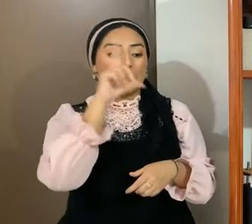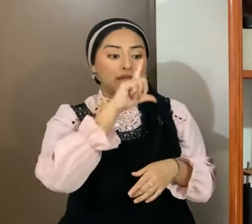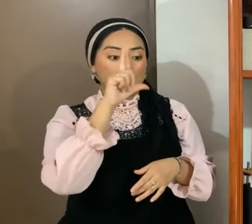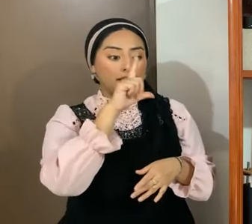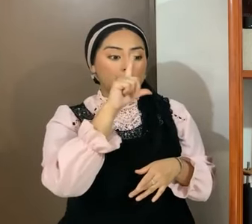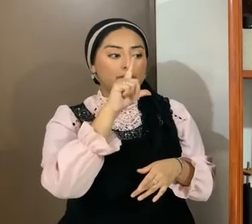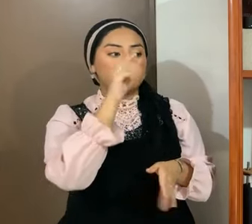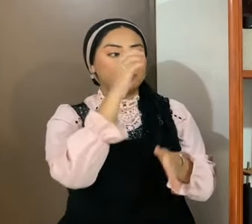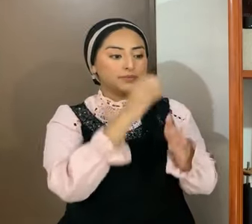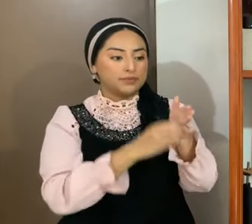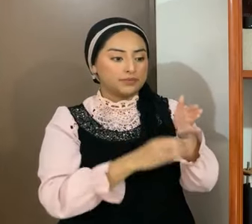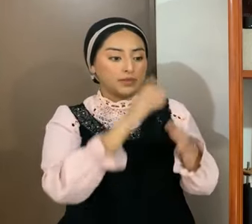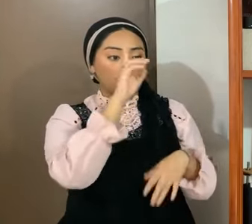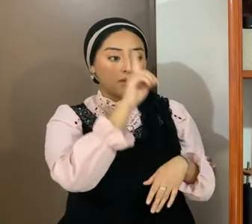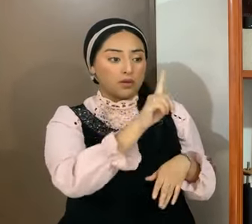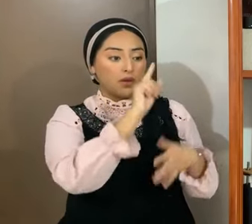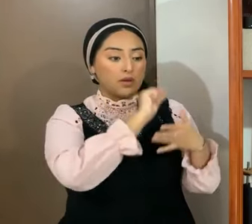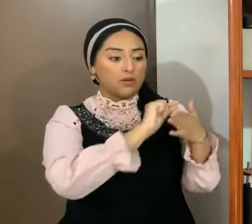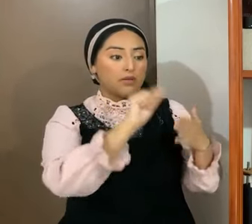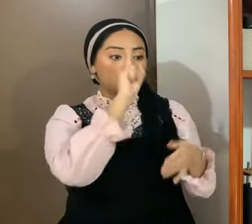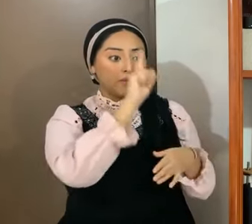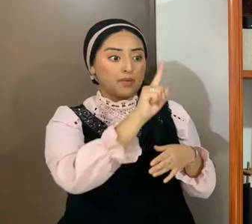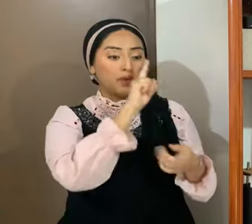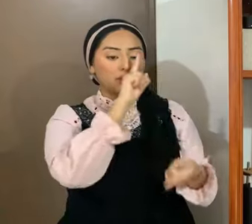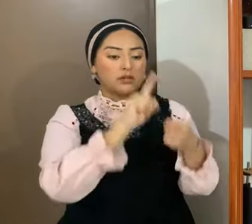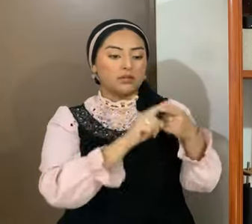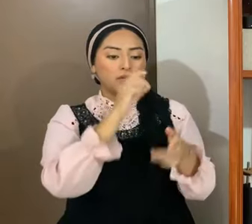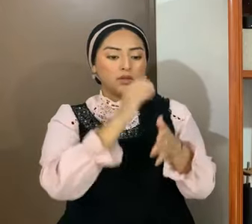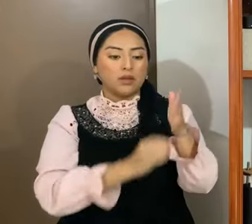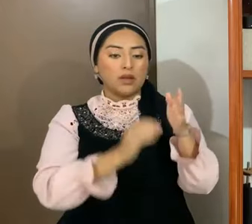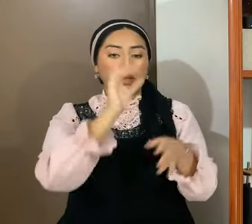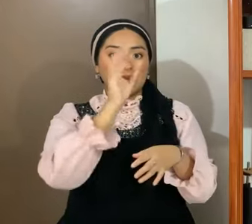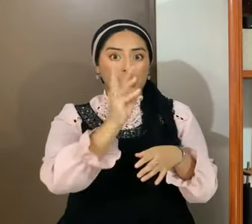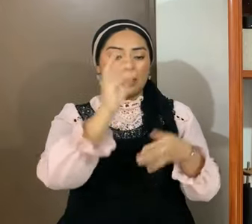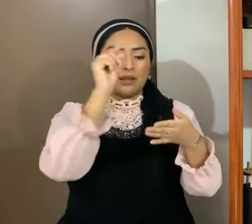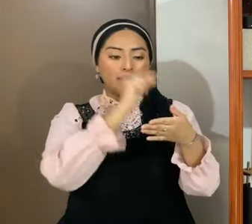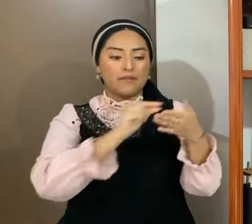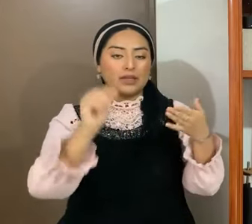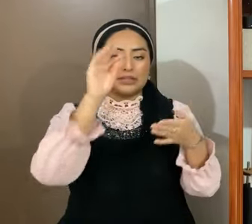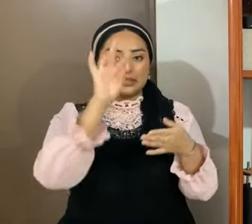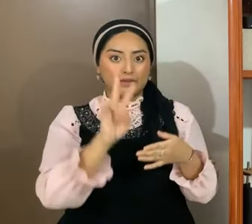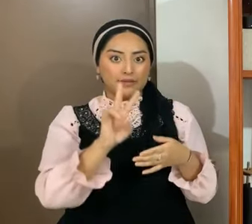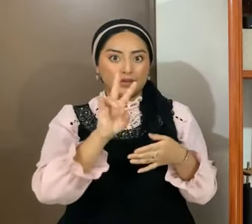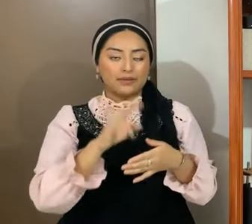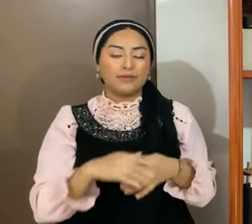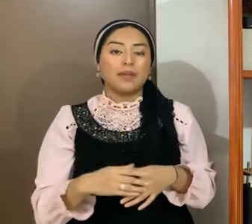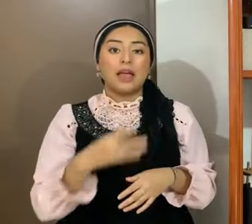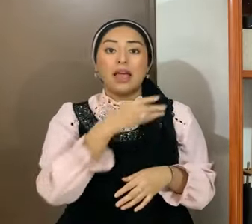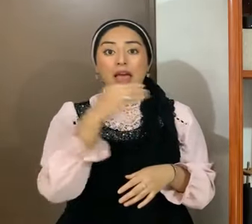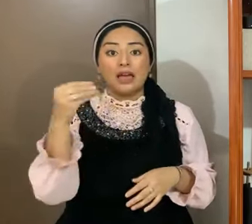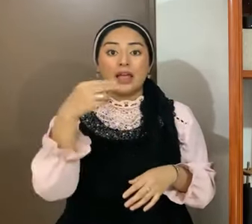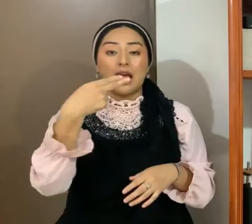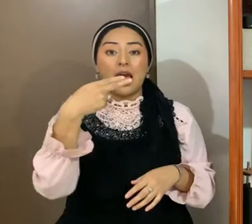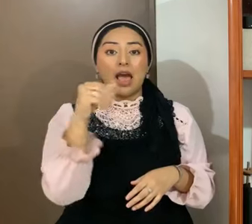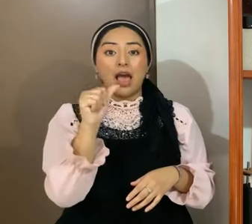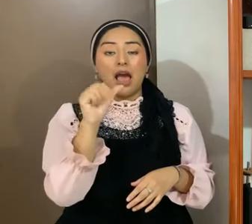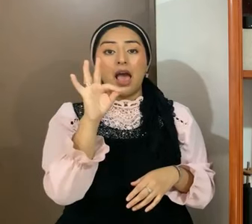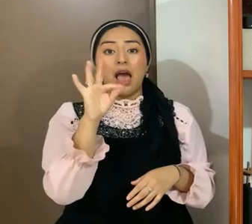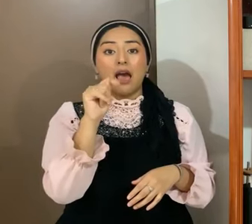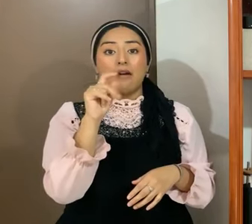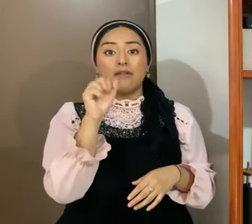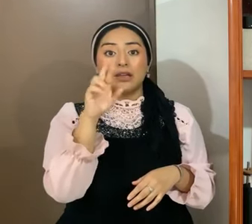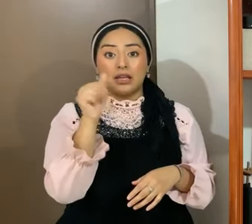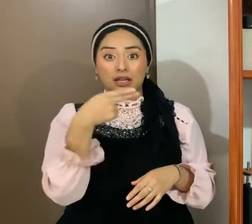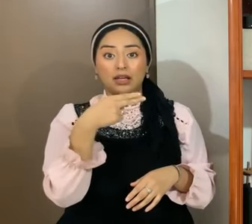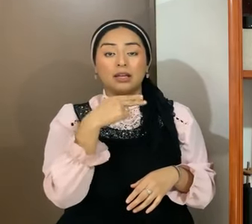Levítico, Vayikra 1, verso 1, al capítulo 6, verso 7. Y la Haftará, la conclusión